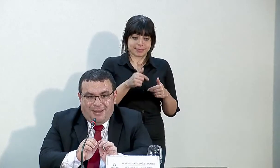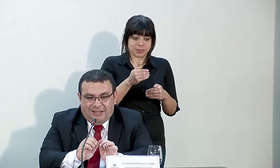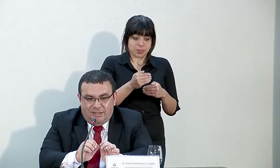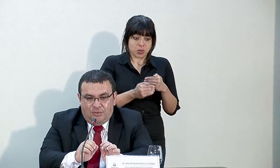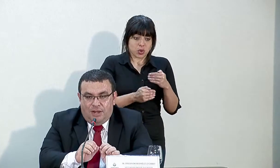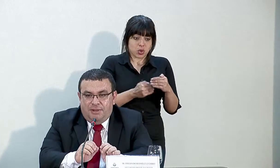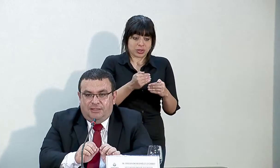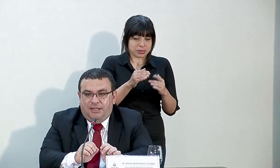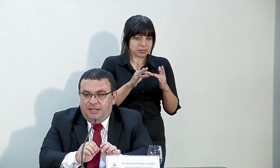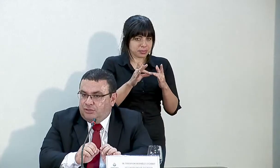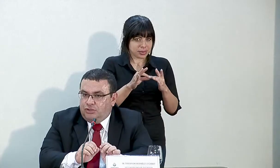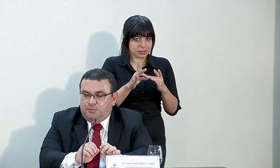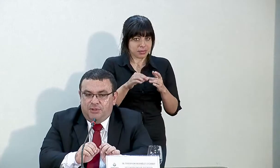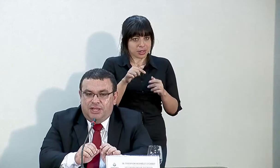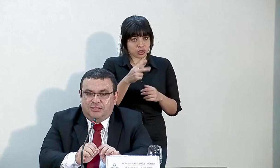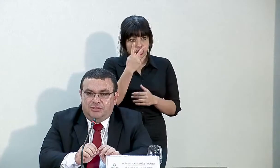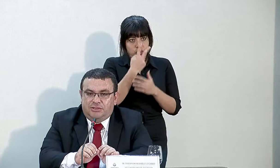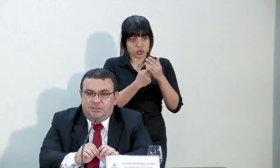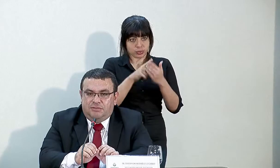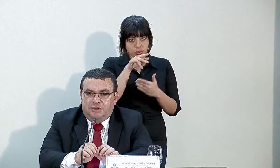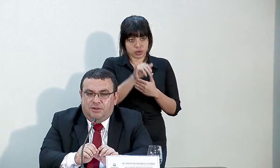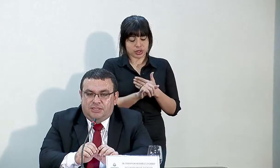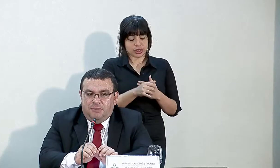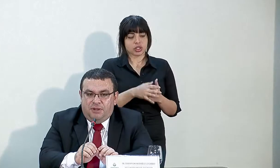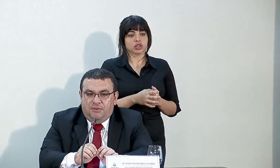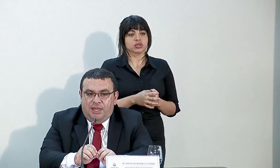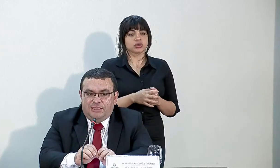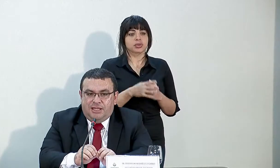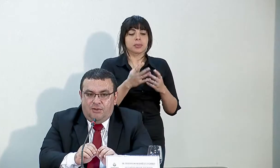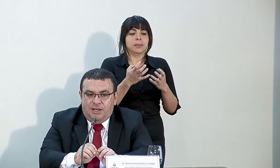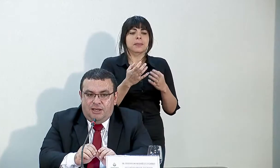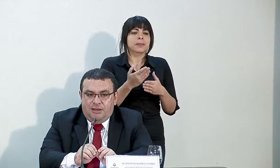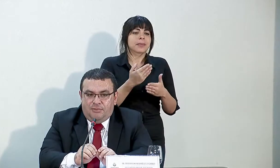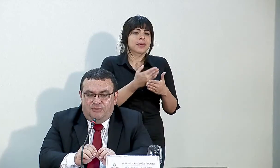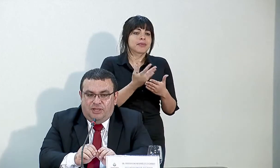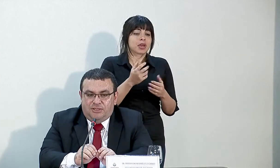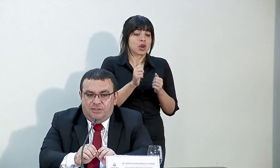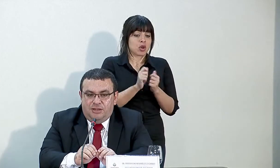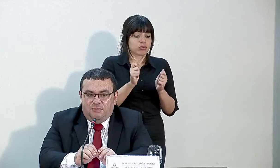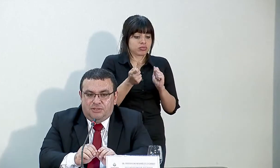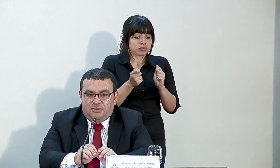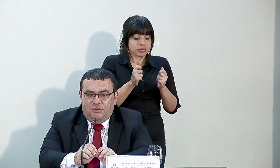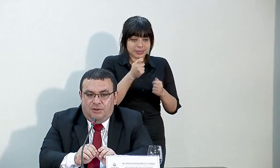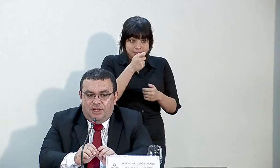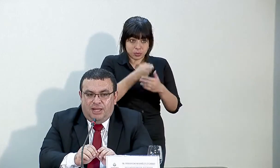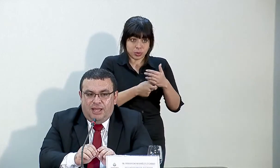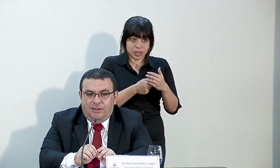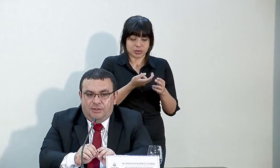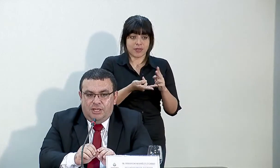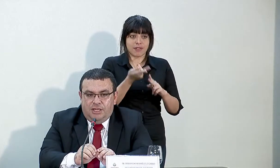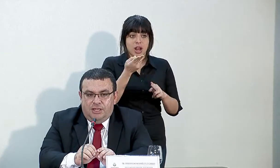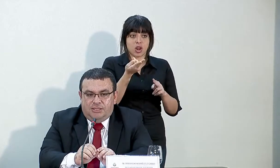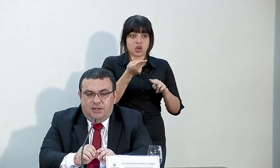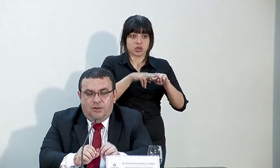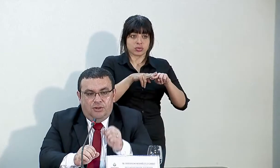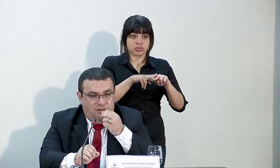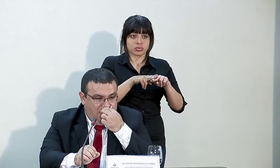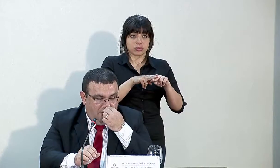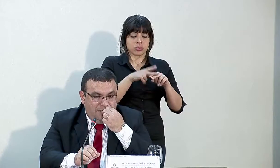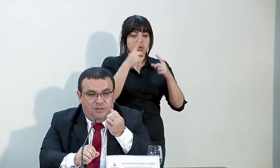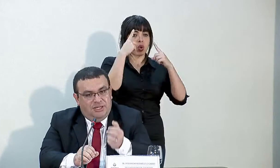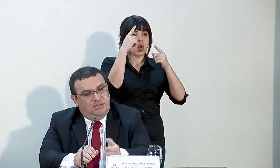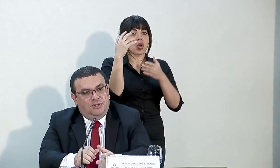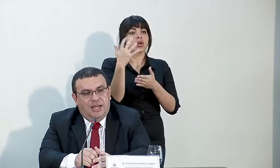proceso particularmente de estos dos proyectos, lo que se prevé es que con la modificación del impuesto al valor agregado, se logre